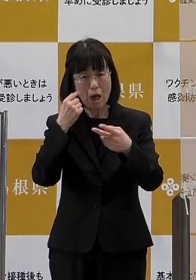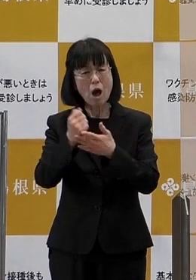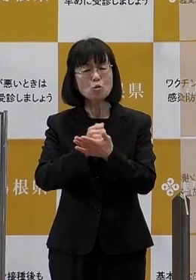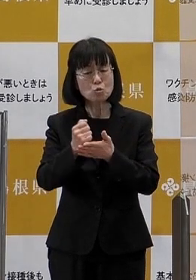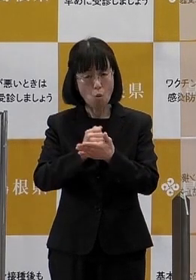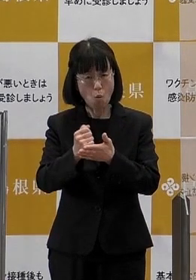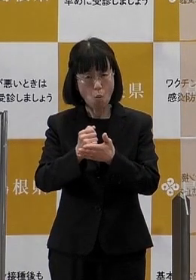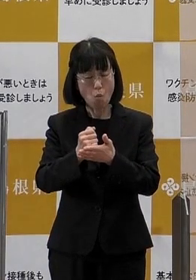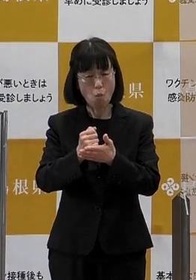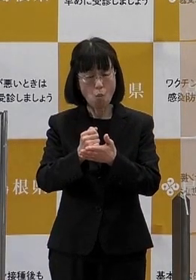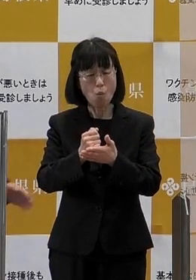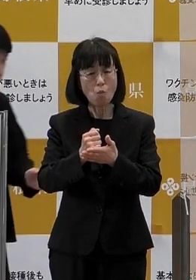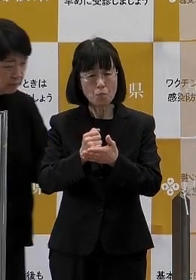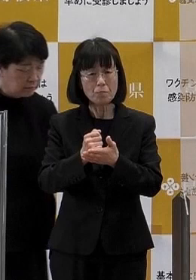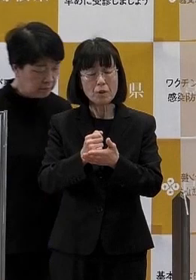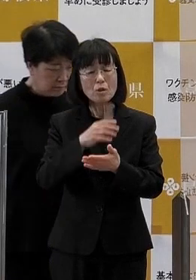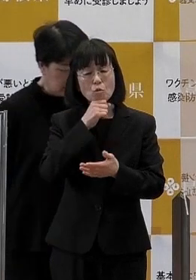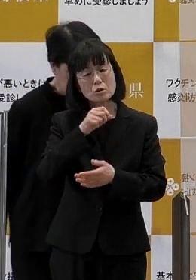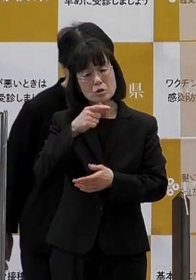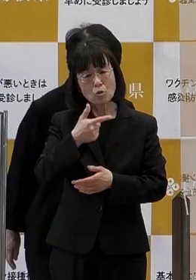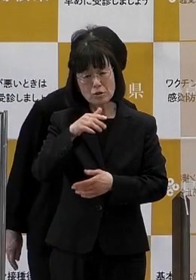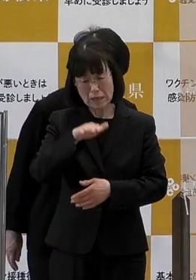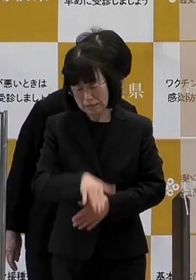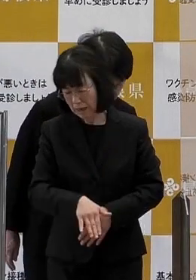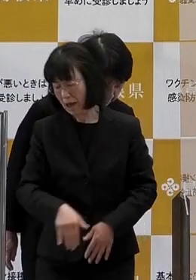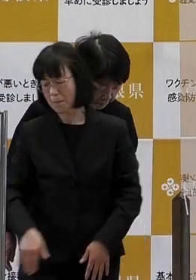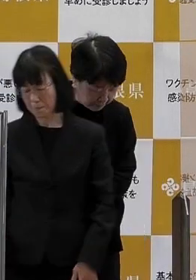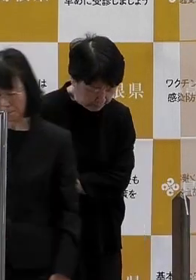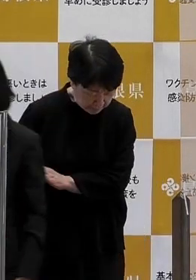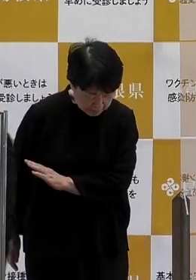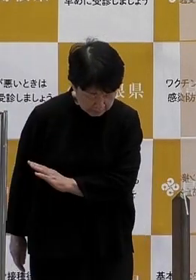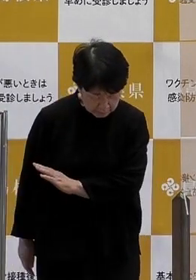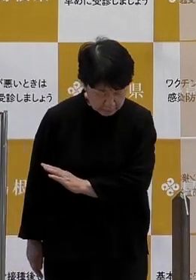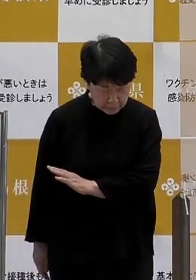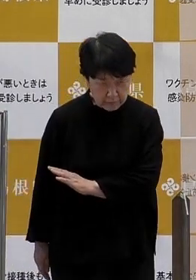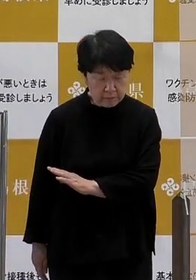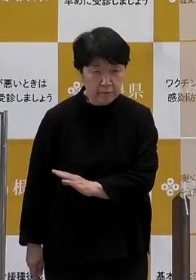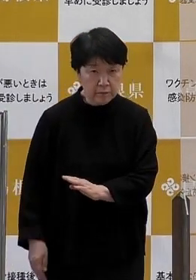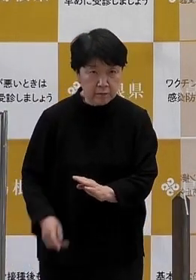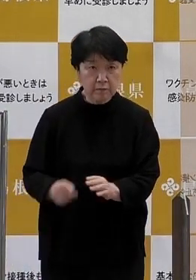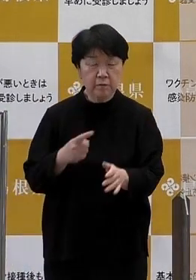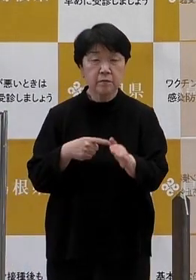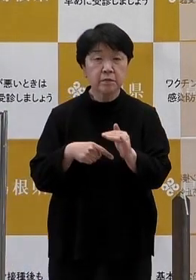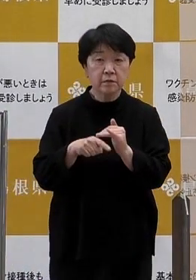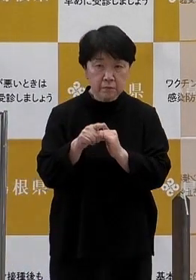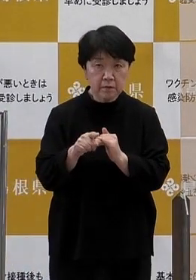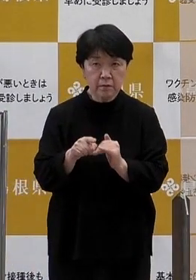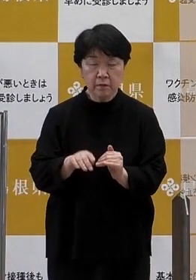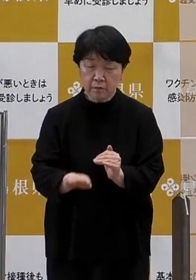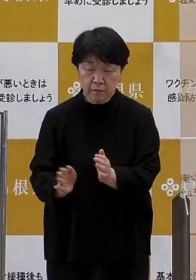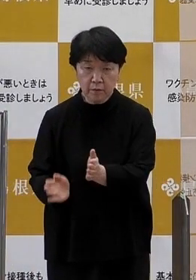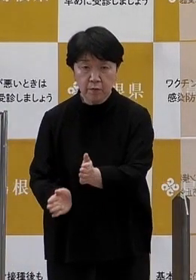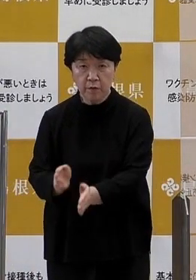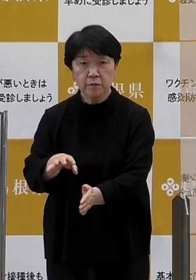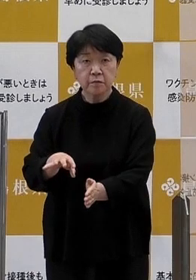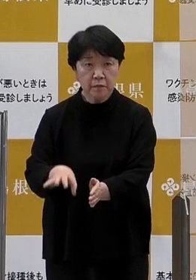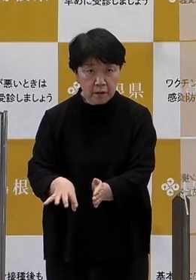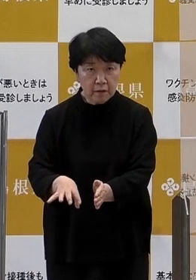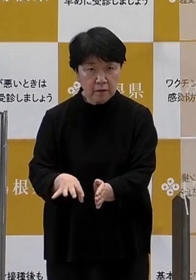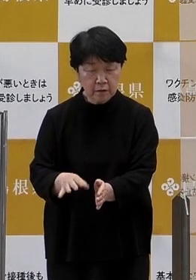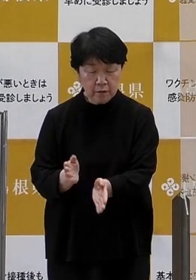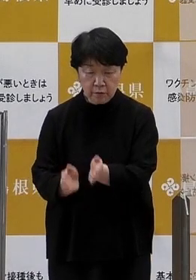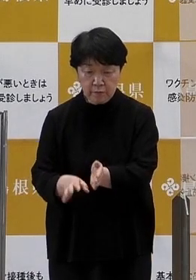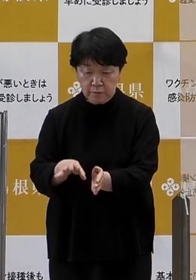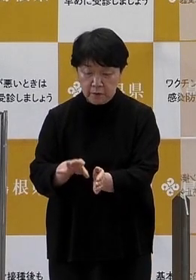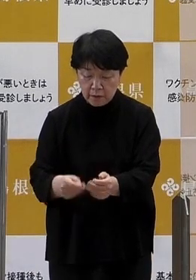つが、棒が6歳以下ですから、まあ、あの保育園児または保育園に行かれている前の子ども